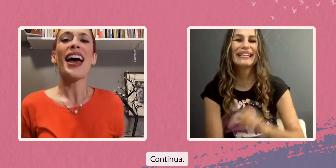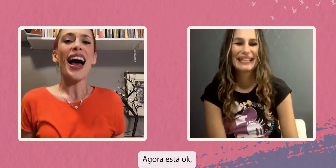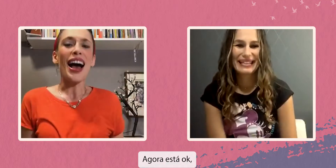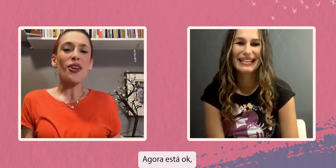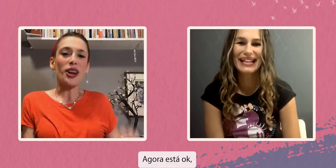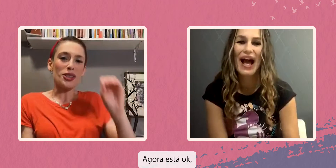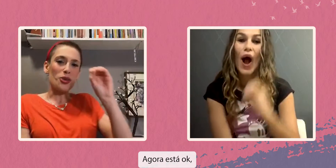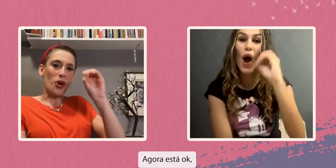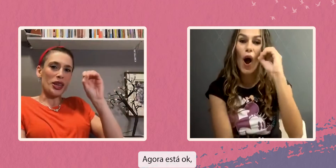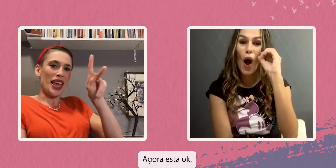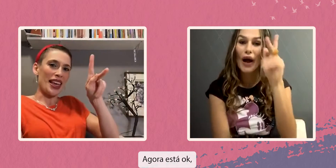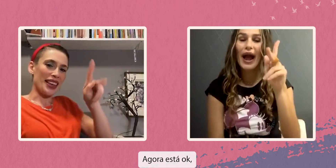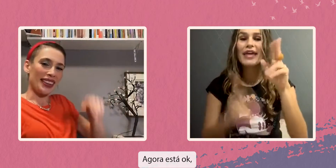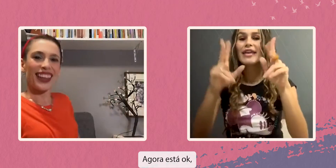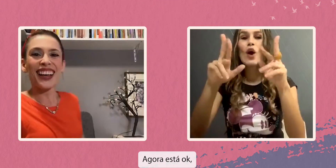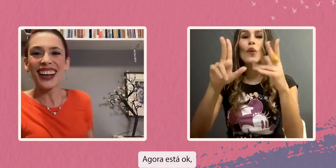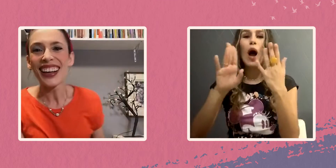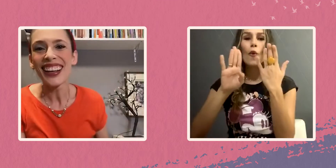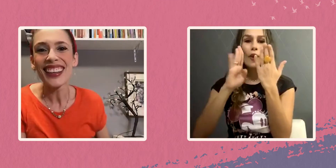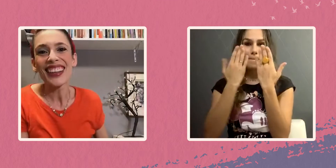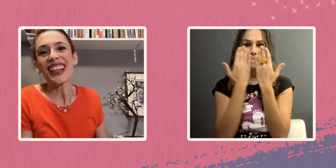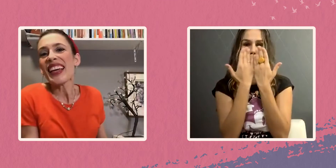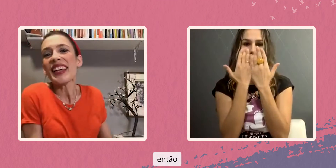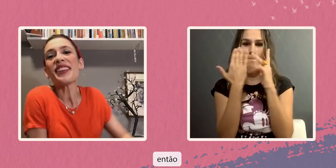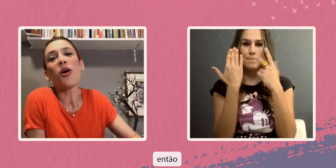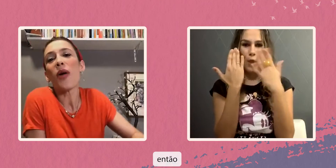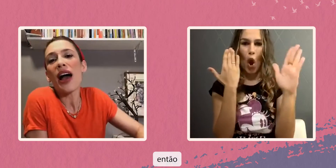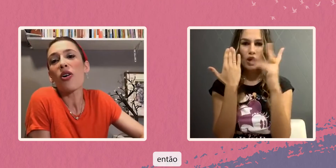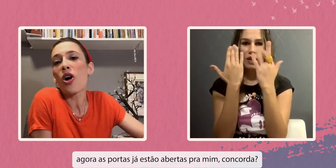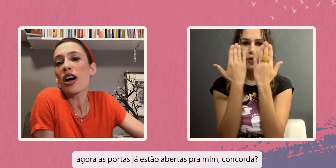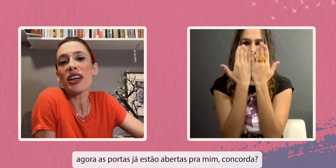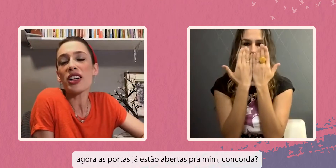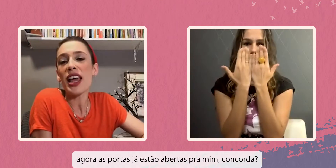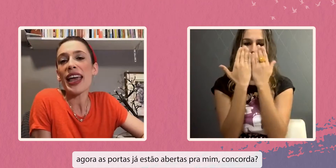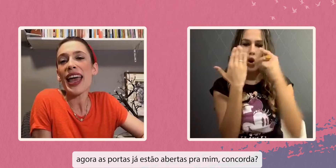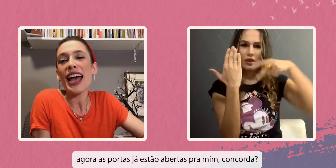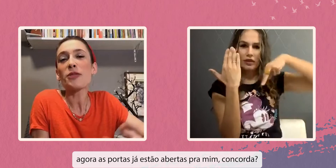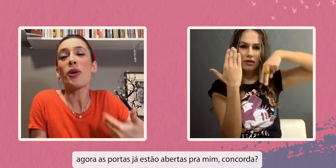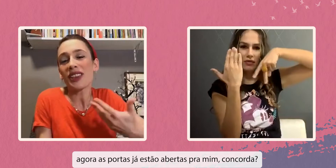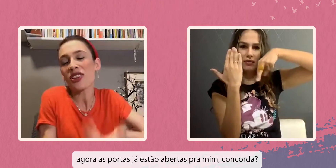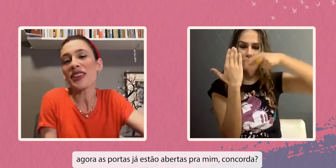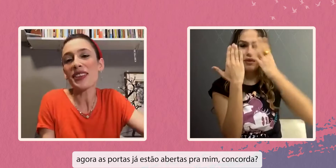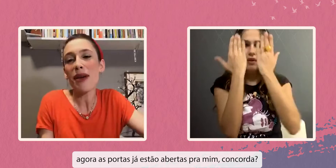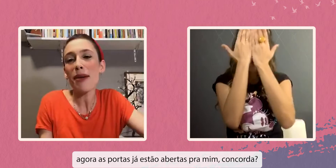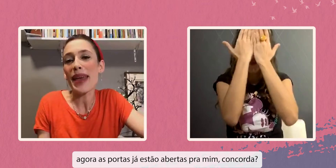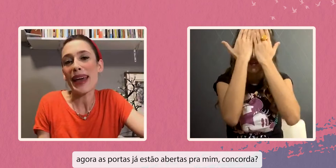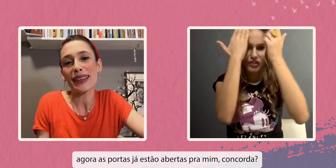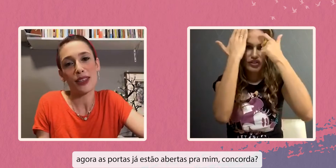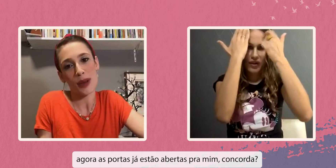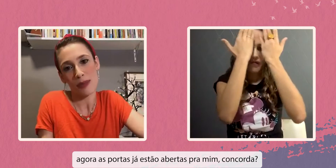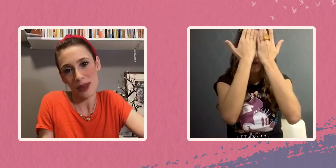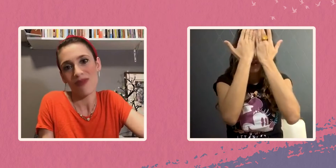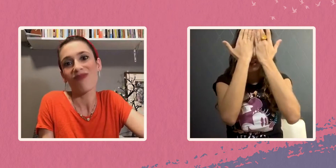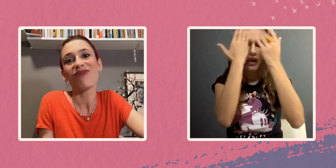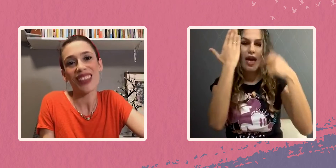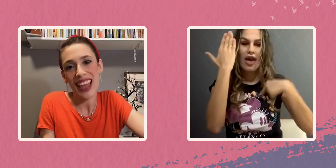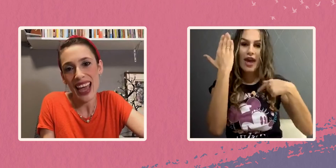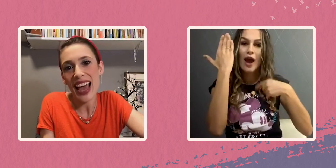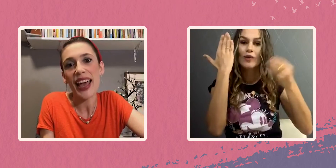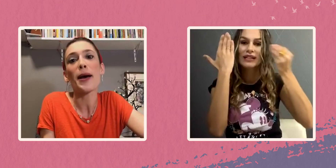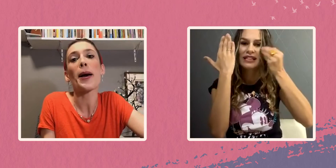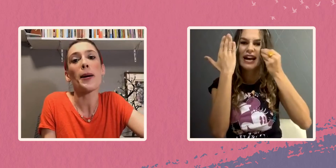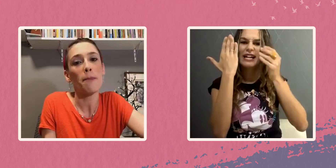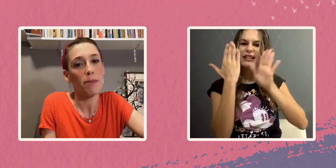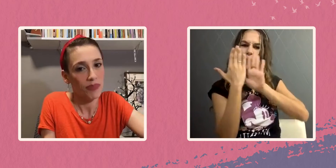continua. Agora estou ok. Então, agora as portas já estão abertas para mim,